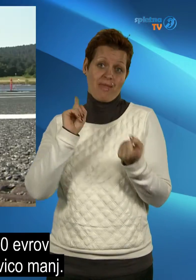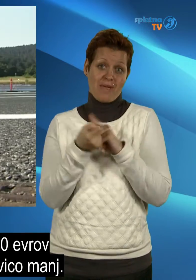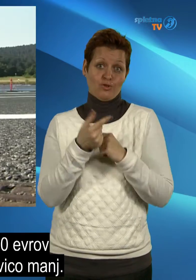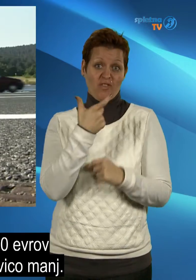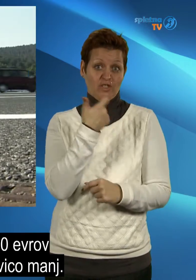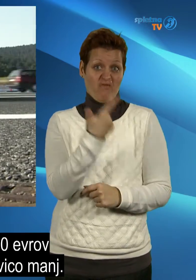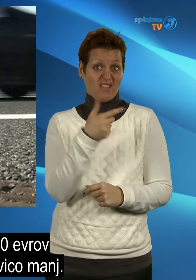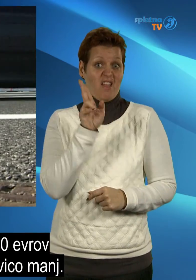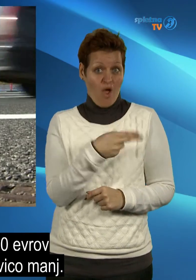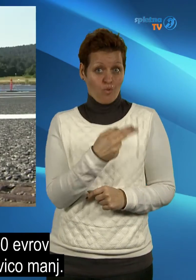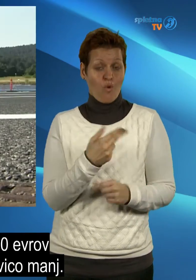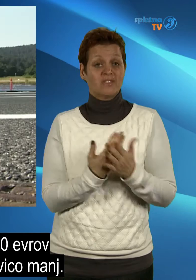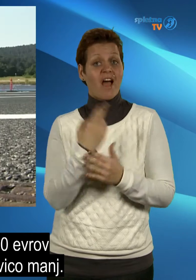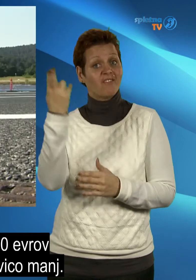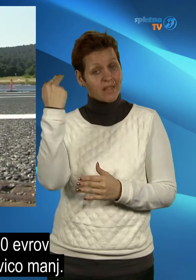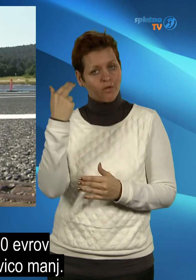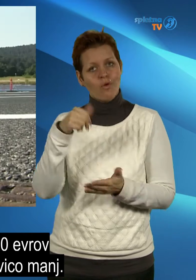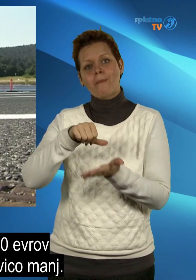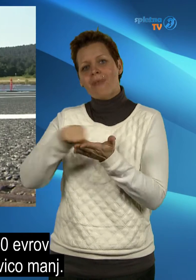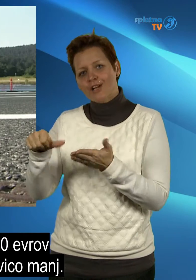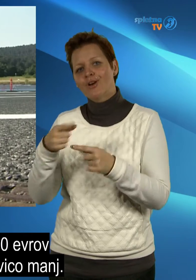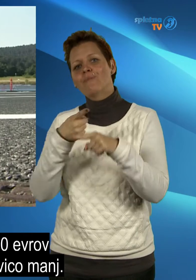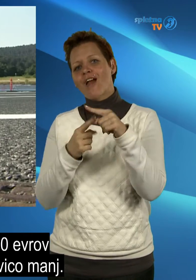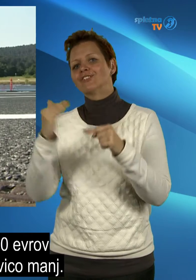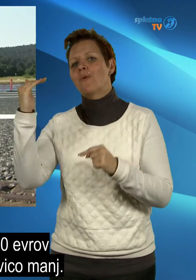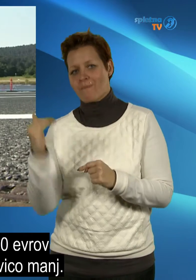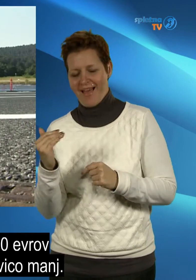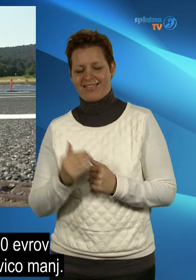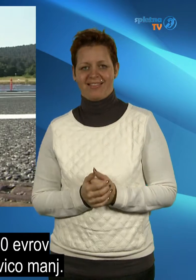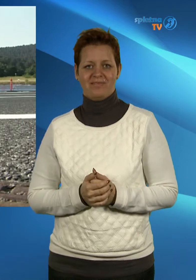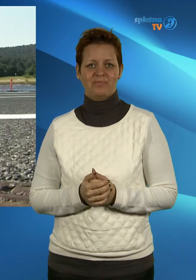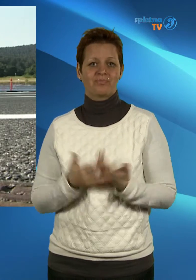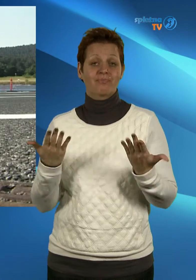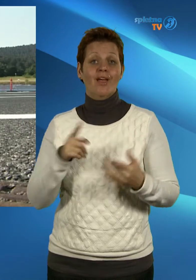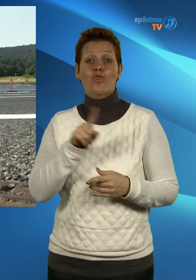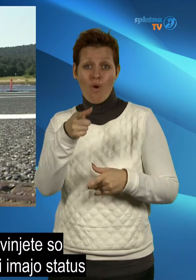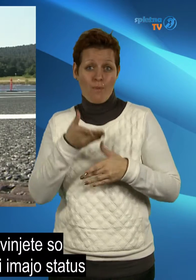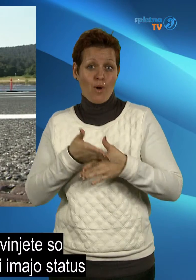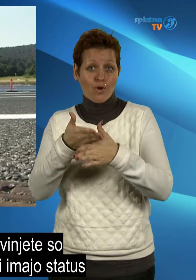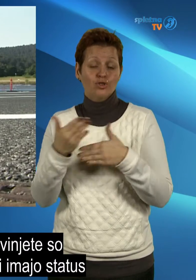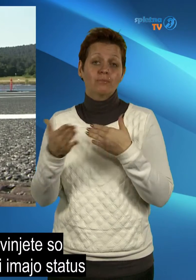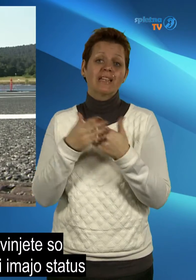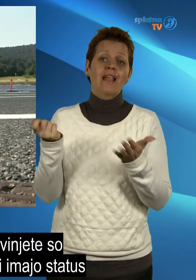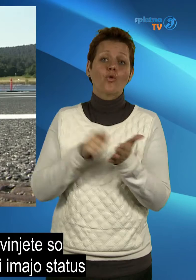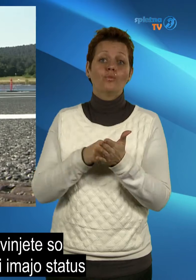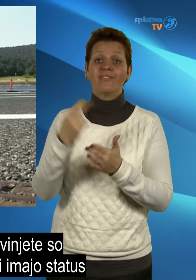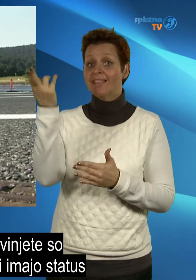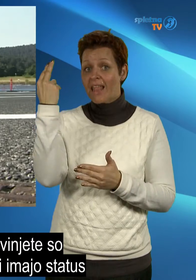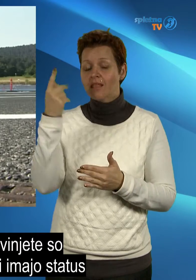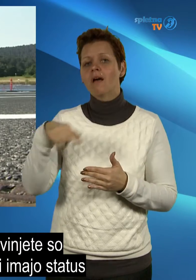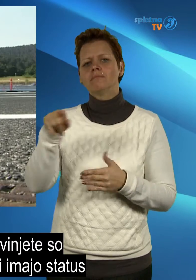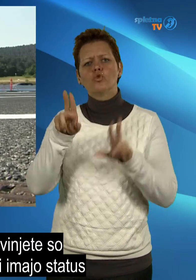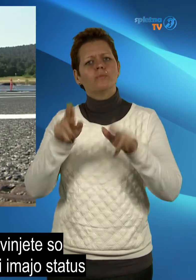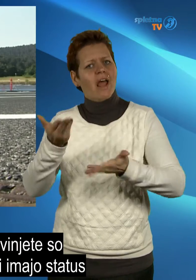Tako da namesto 220 evrov za vinjeto plačajo polovico manj. Do pomoči pri nakupu vinjete